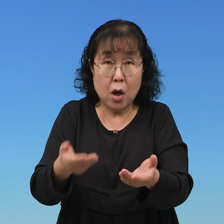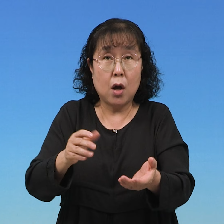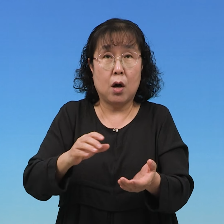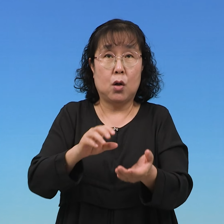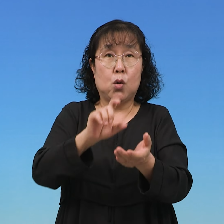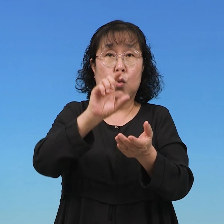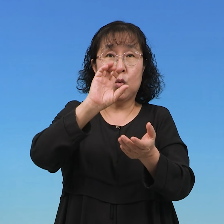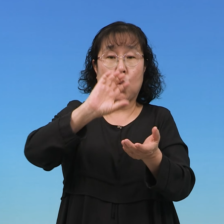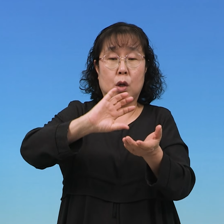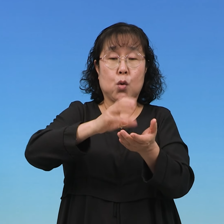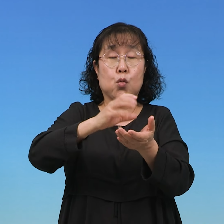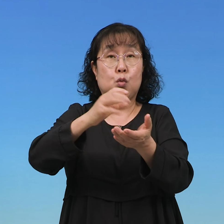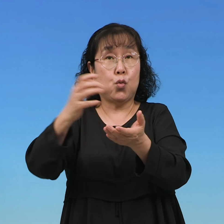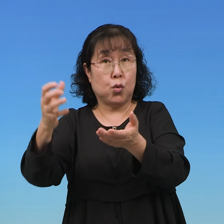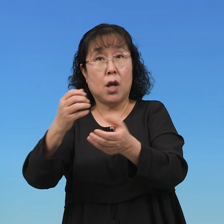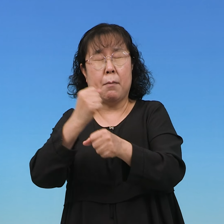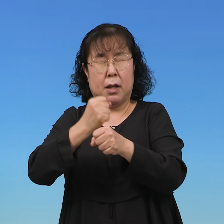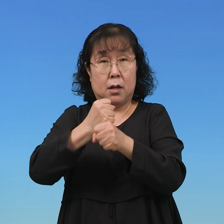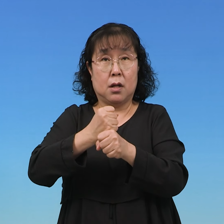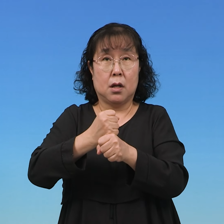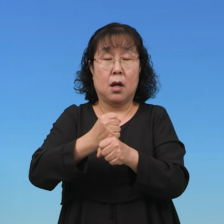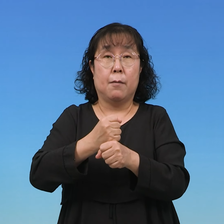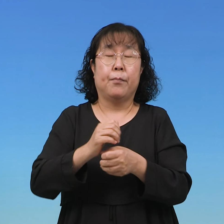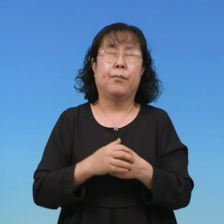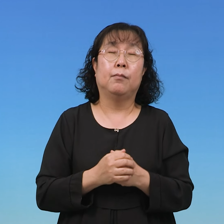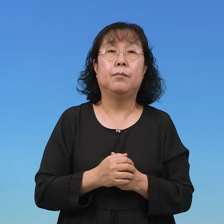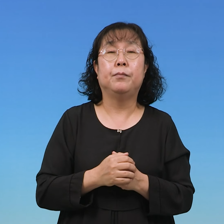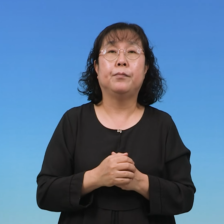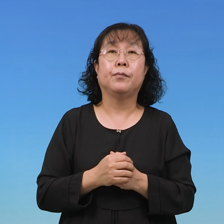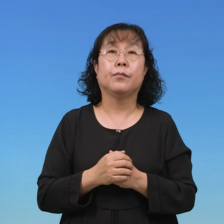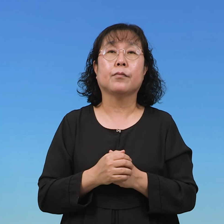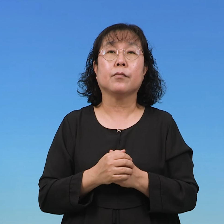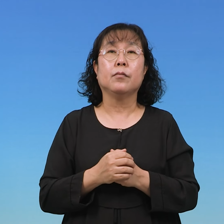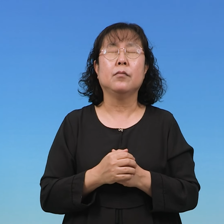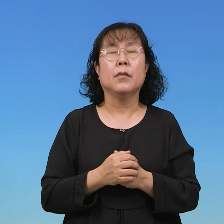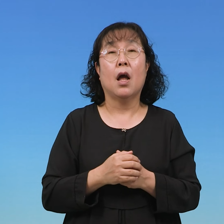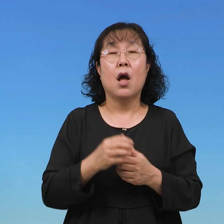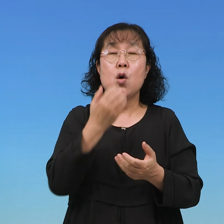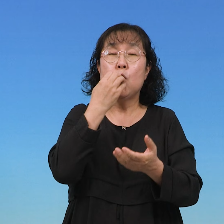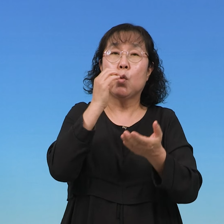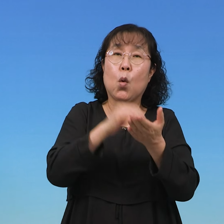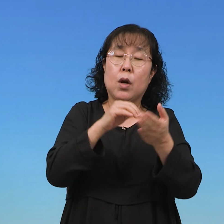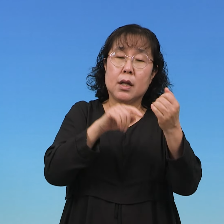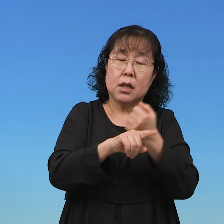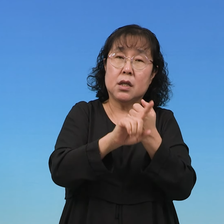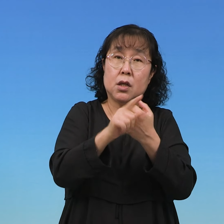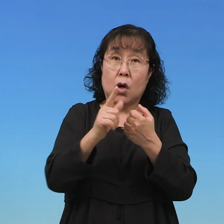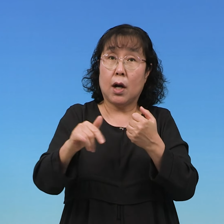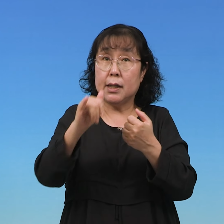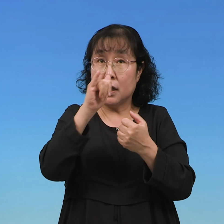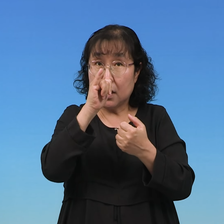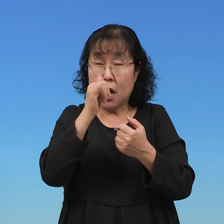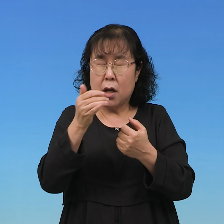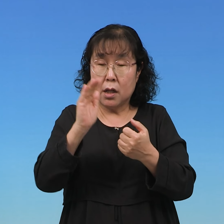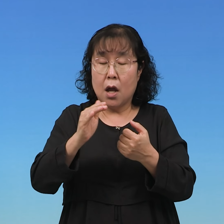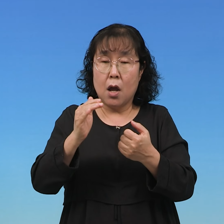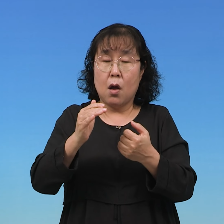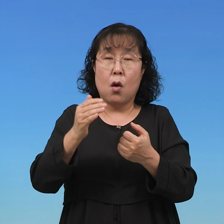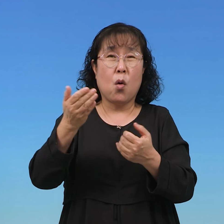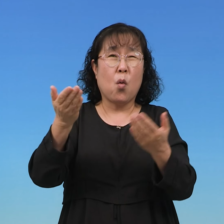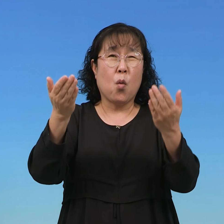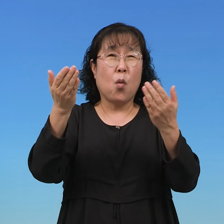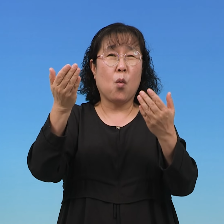그러니까 지금 그들이 길갈에 세운 돌의 의미 뭐 여러 가지 의미가 있지만 그 중에 하나가 뭐냐, 과거의 모든